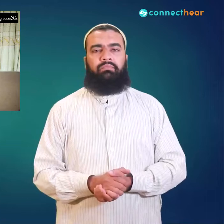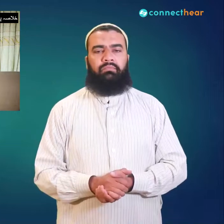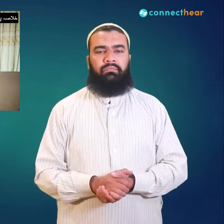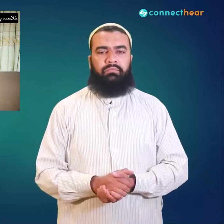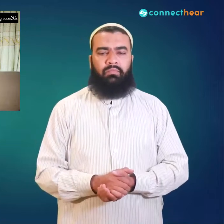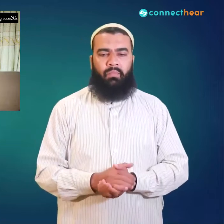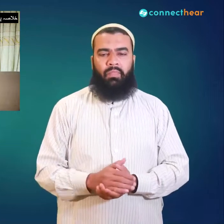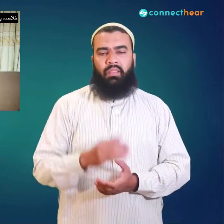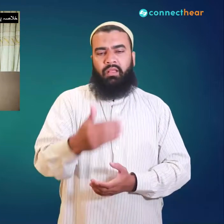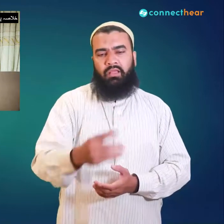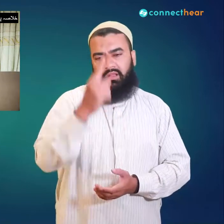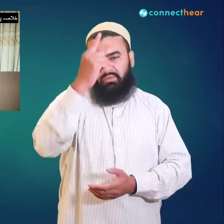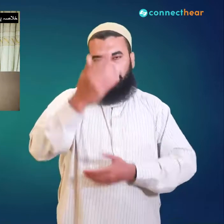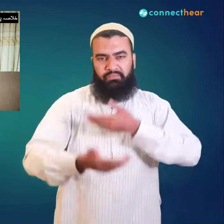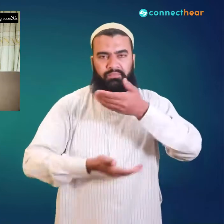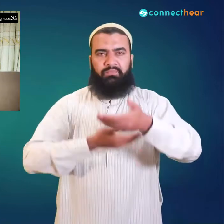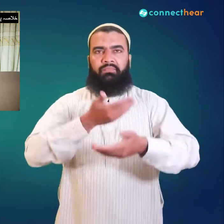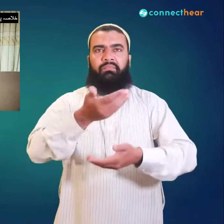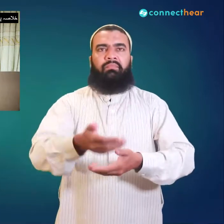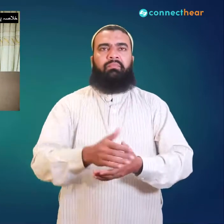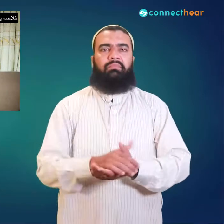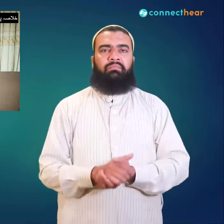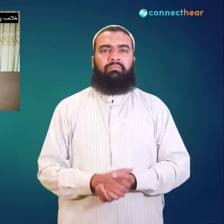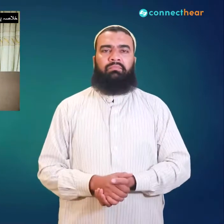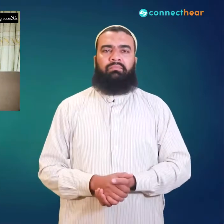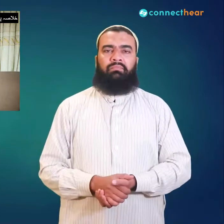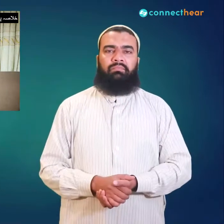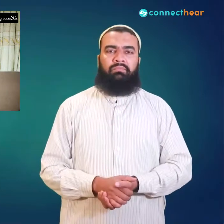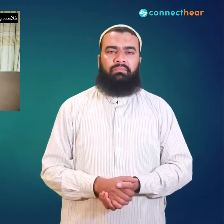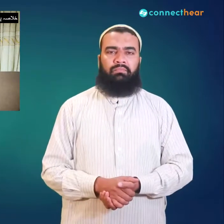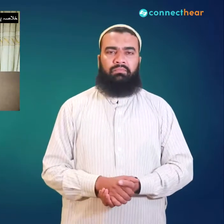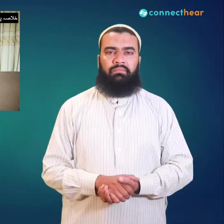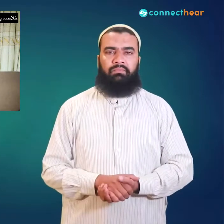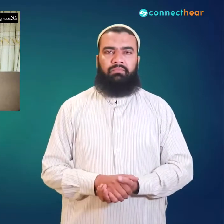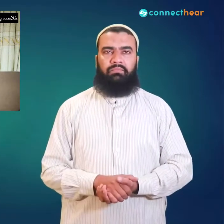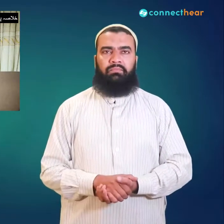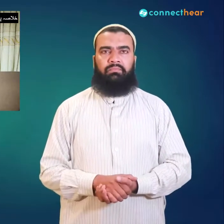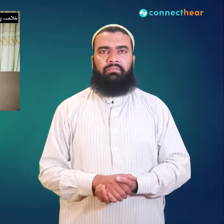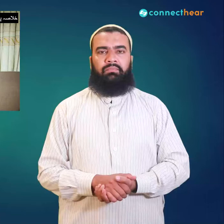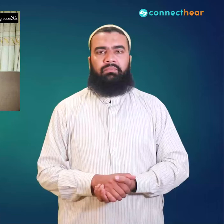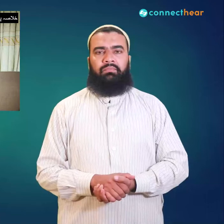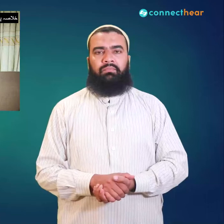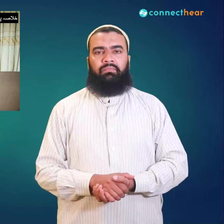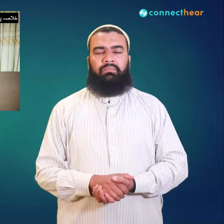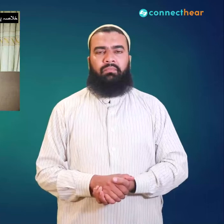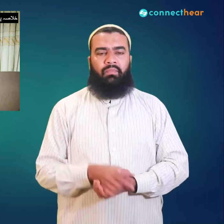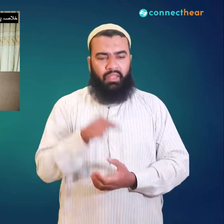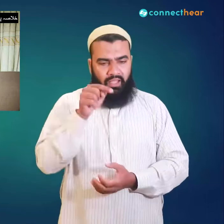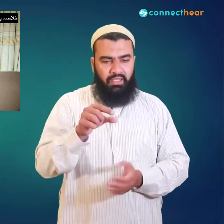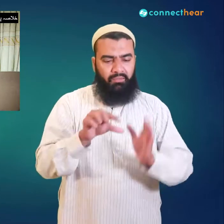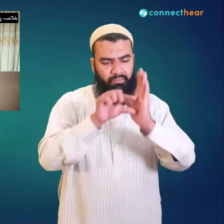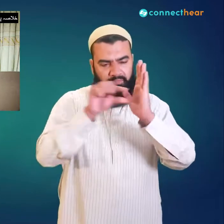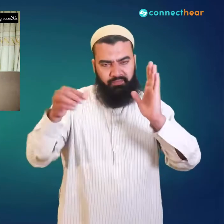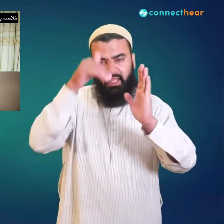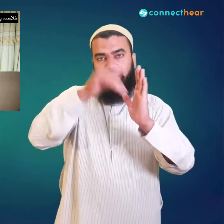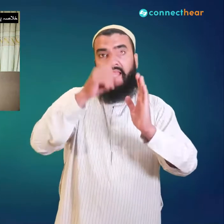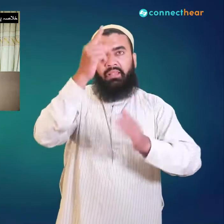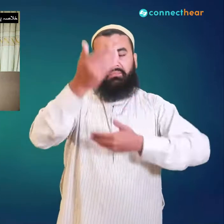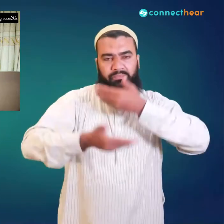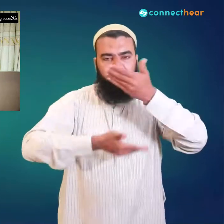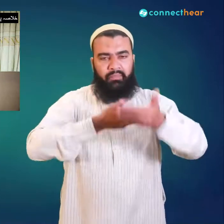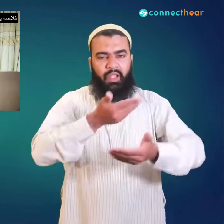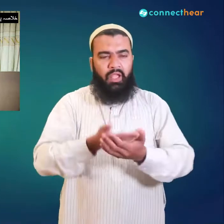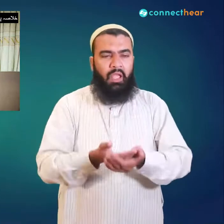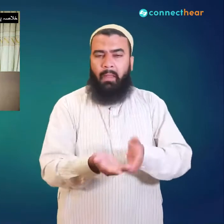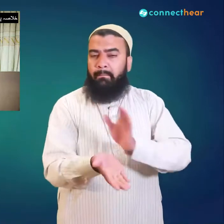رکوع نمبر 7، آیت نمبر 5، فَإِذَا انسَلَخَ الْأَشْهُرُ الْحُرُمُ۔ اس آیت میں فرمایا گیا کہ قریش مکہ